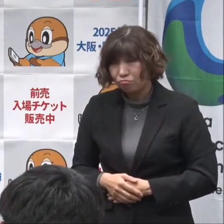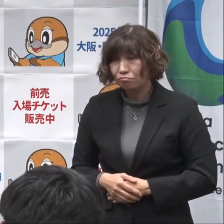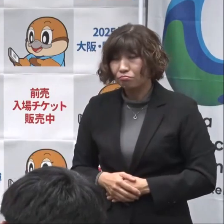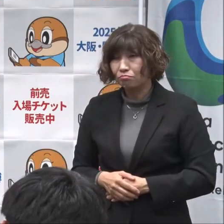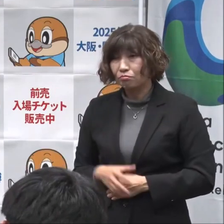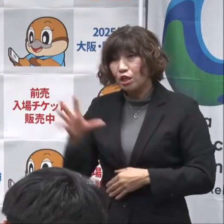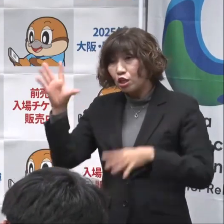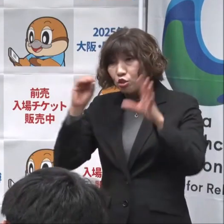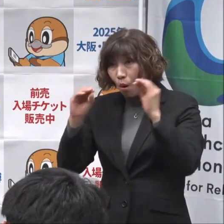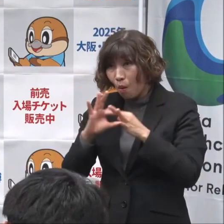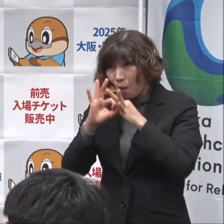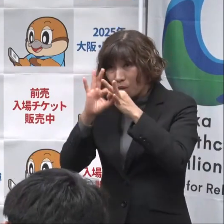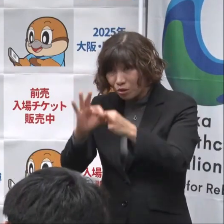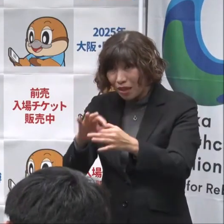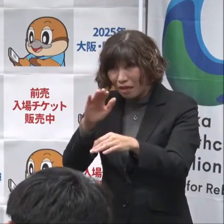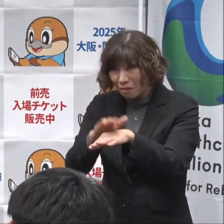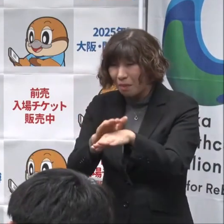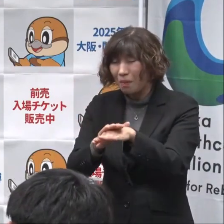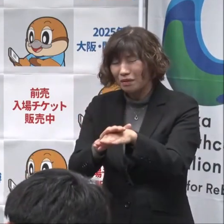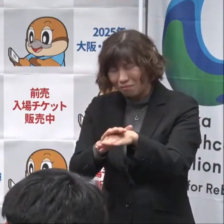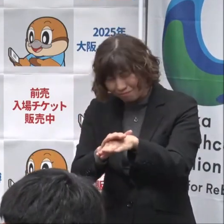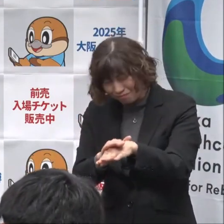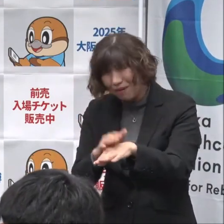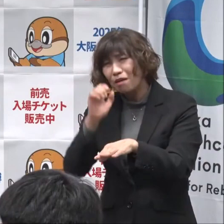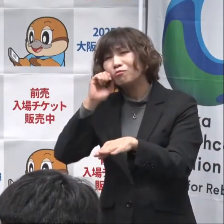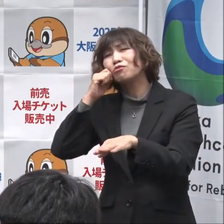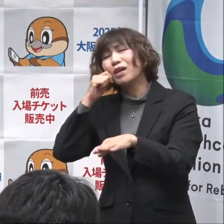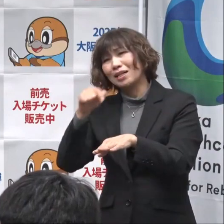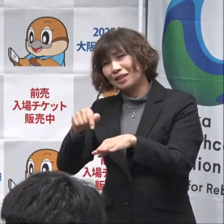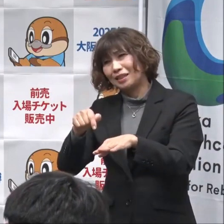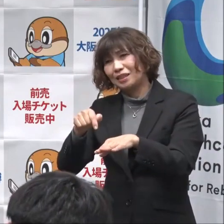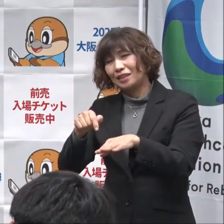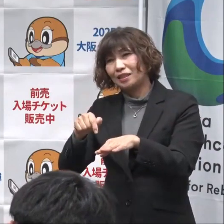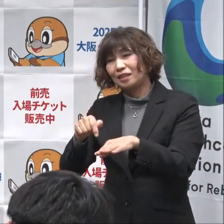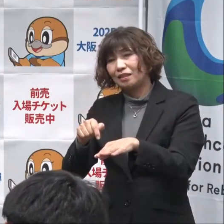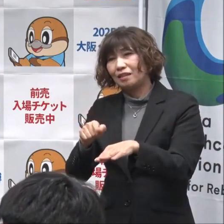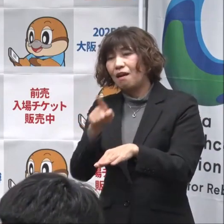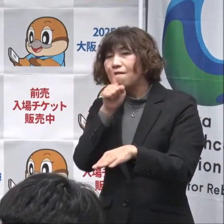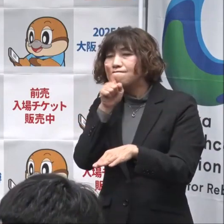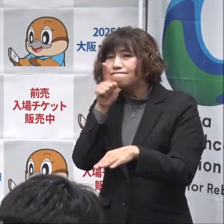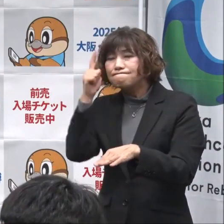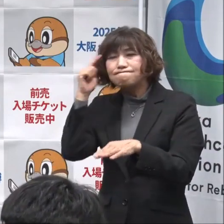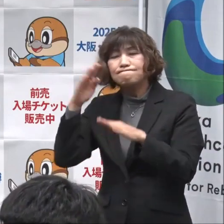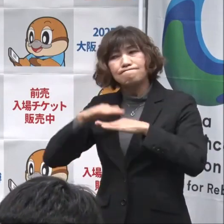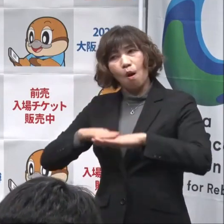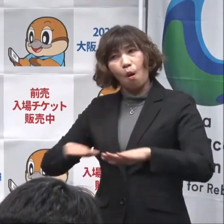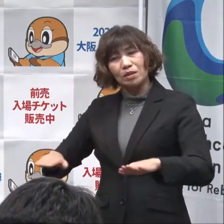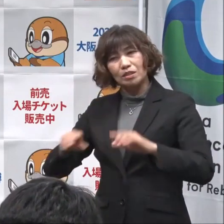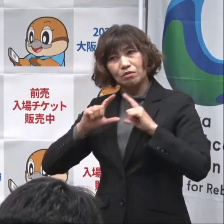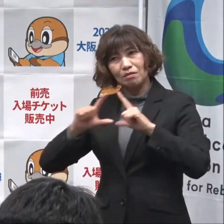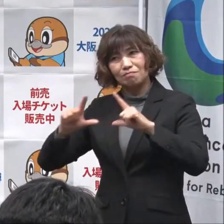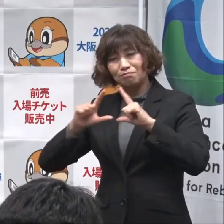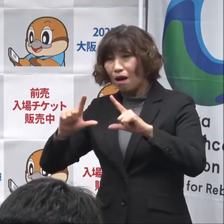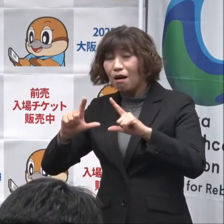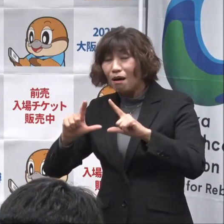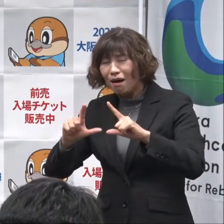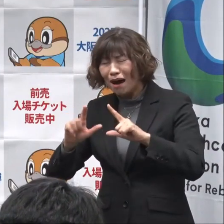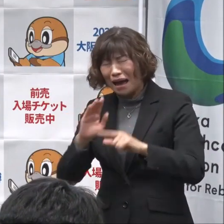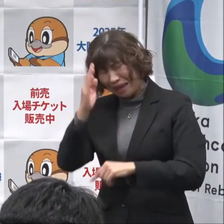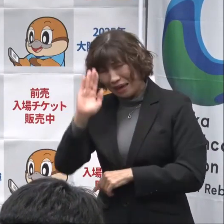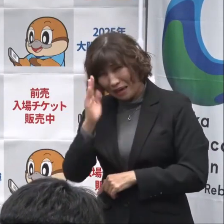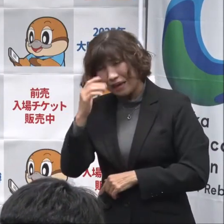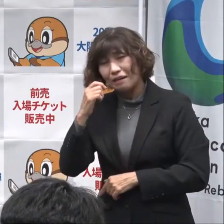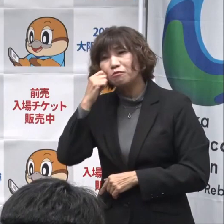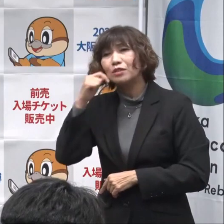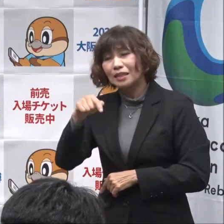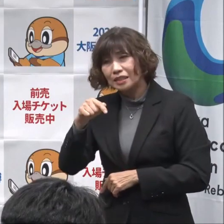情報を伝えるのって本当に難しくて、なかなか理路整然と伝えられるものではなかなかないところもあってですね、特に大